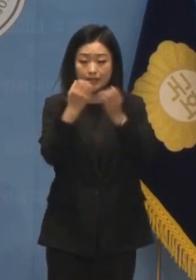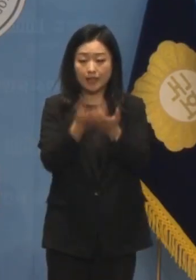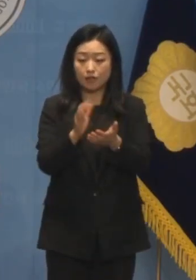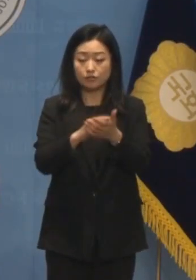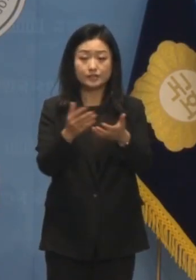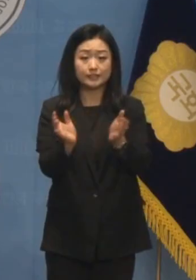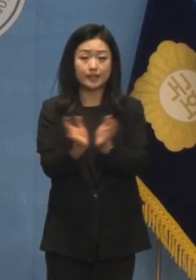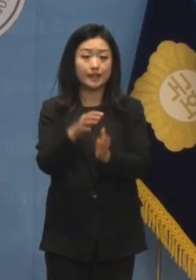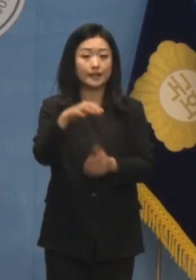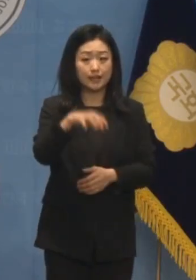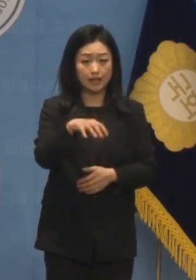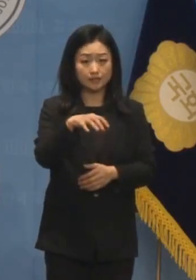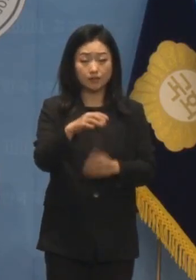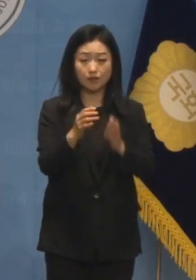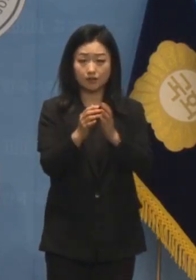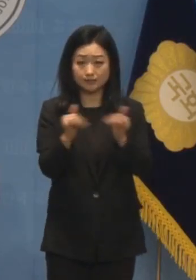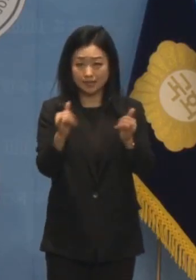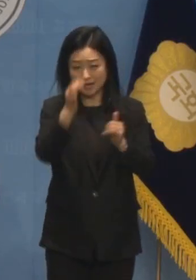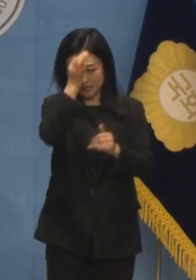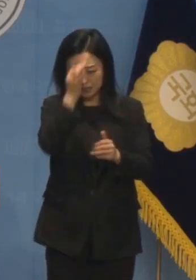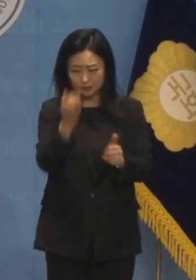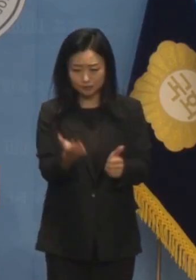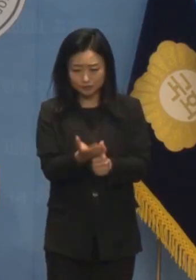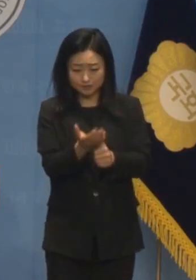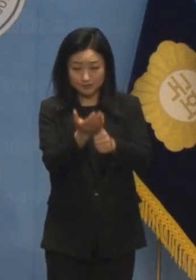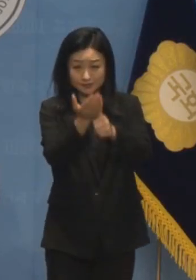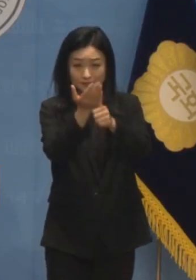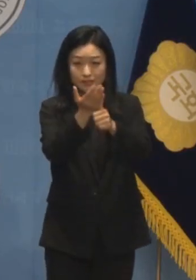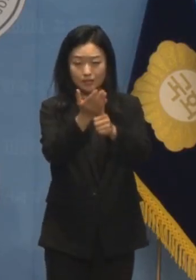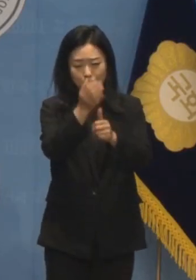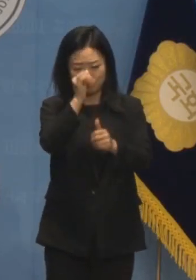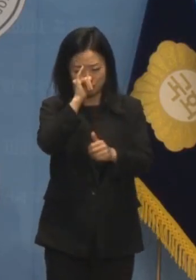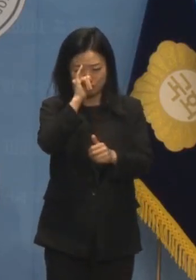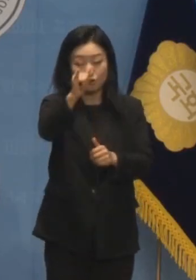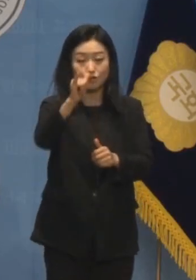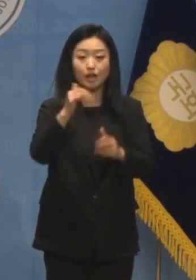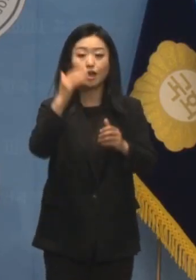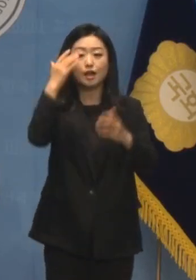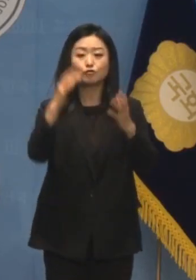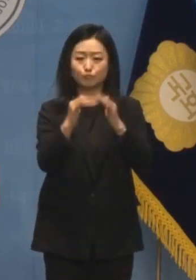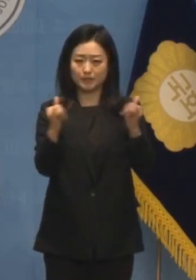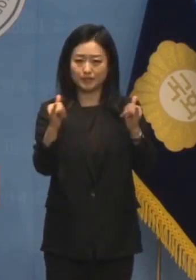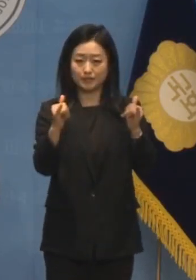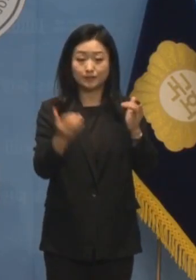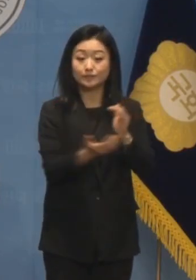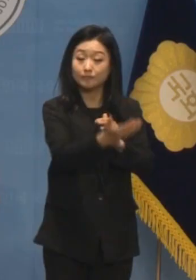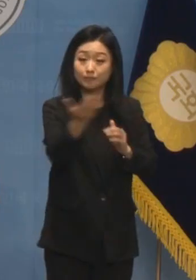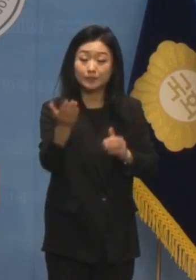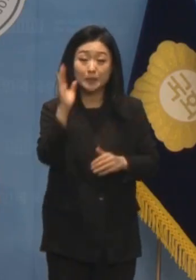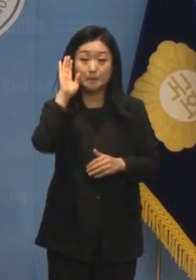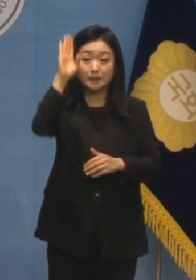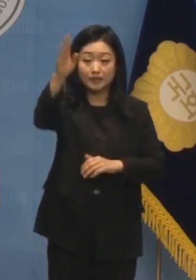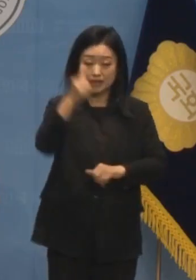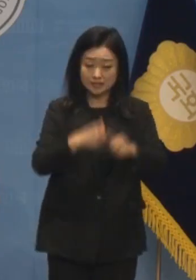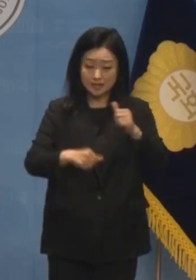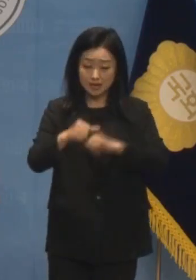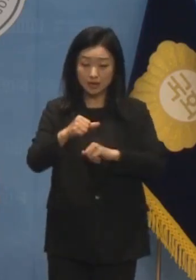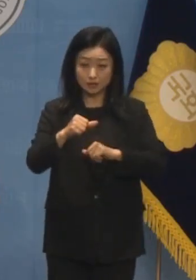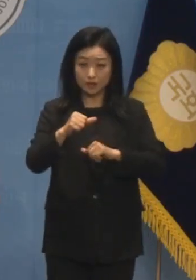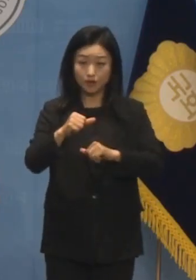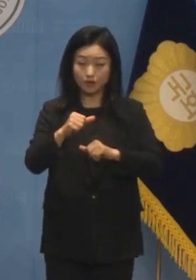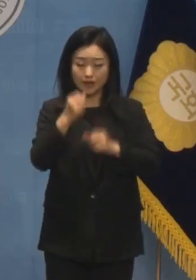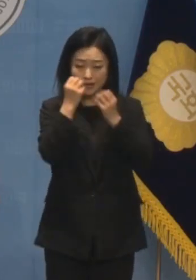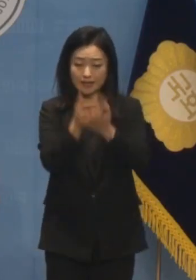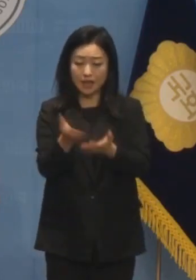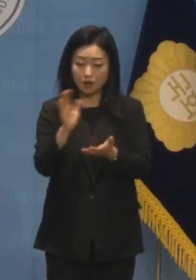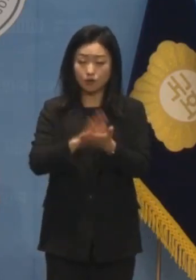개혁신당은 인재가 자산인 대한민국에서 미래를 책임지는 교육개혁에 앞장설